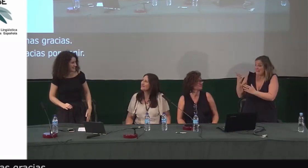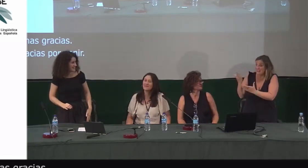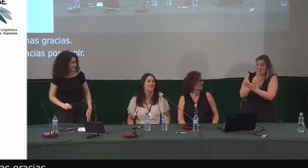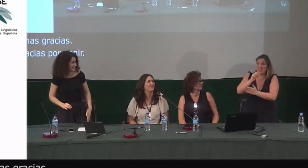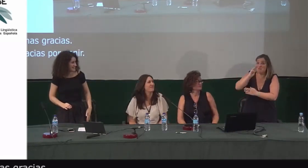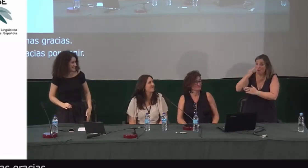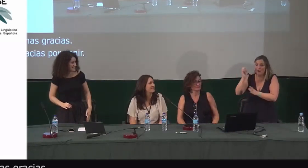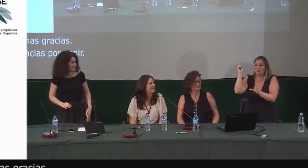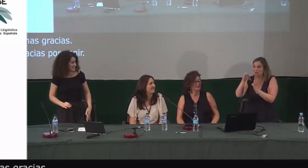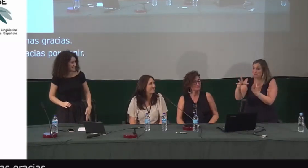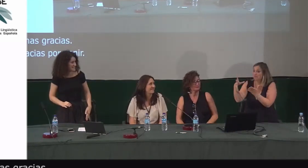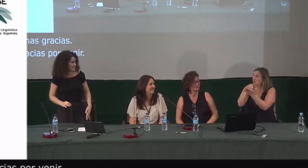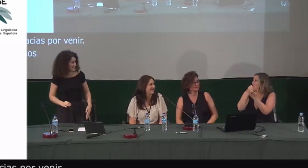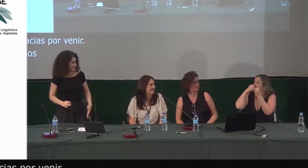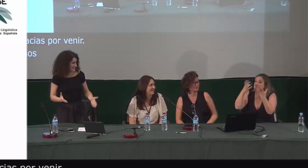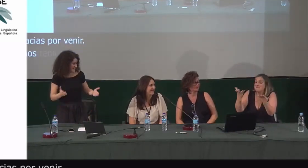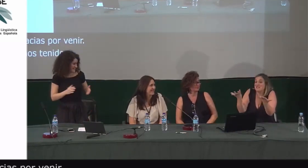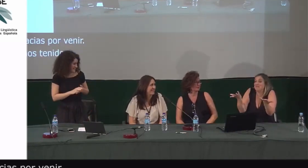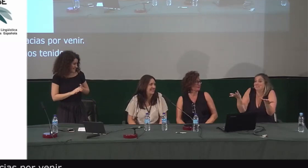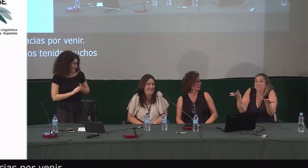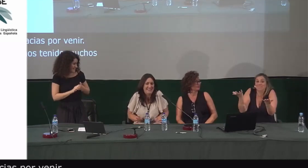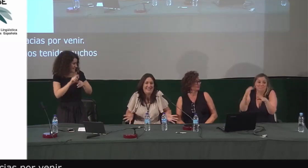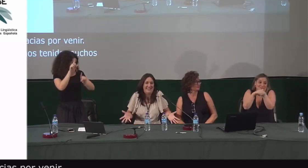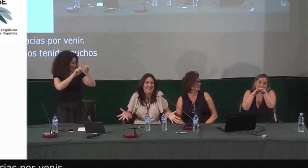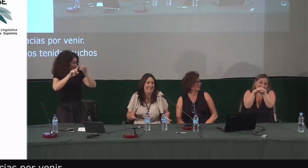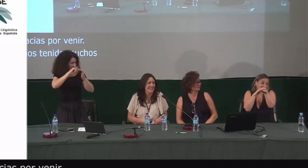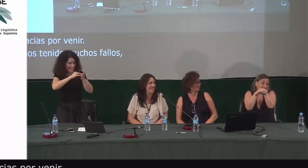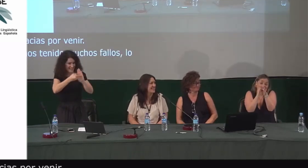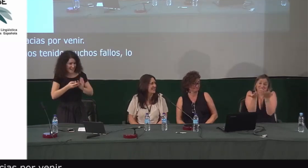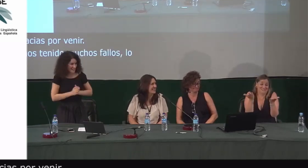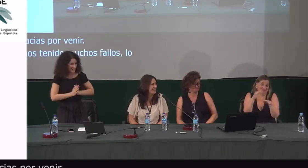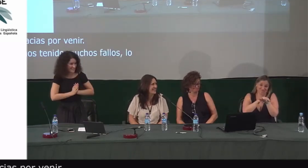Disculpad porque hemos tenido muchos fallos, teníamos todo metido en el PowerPoint,